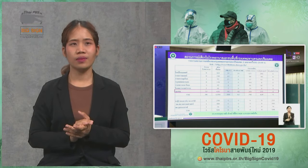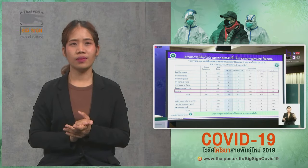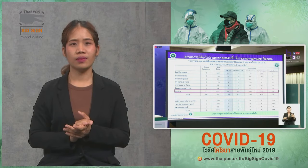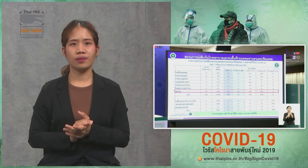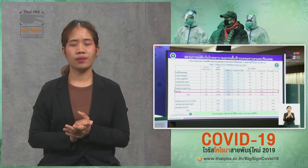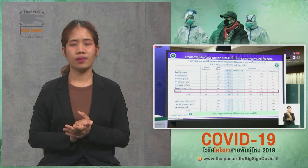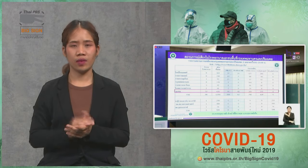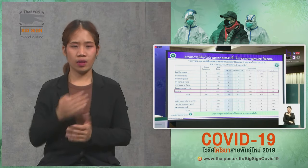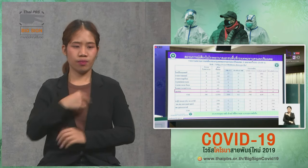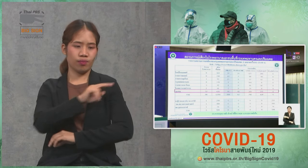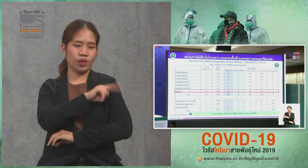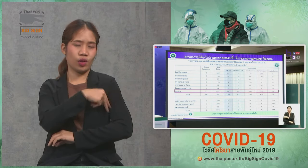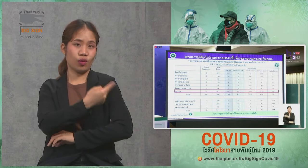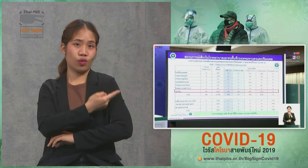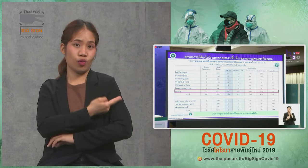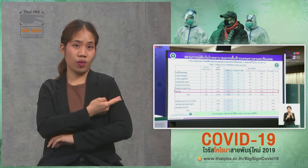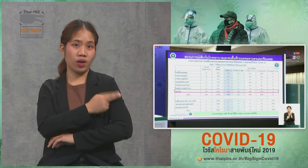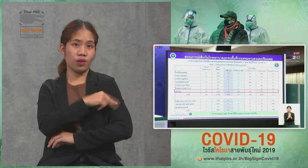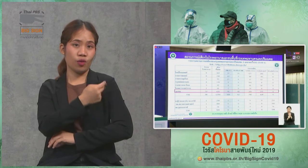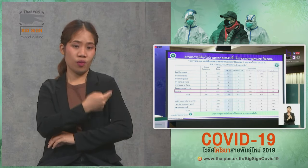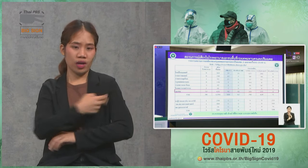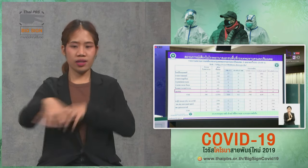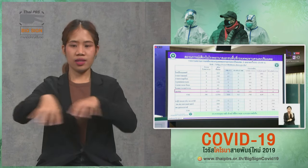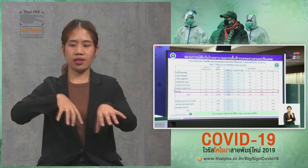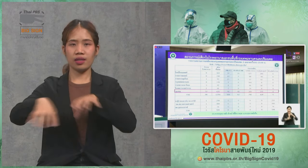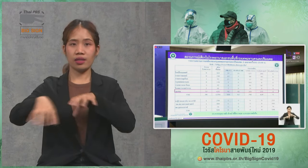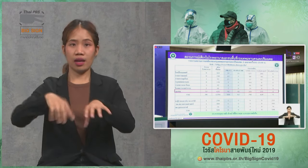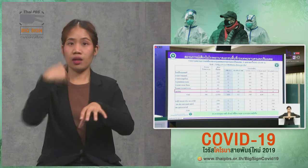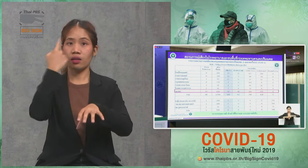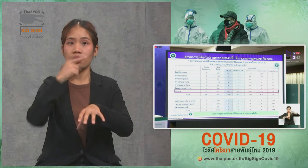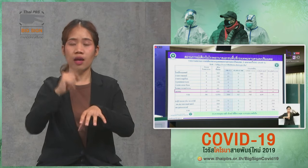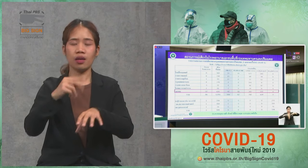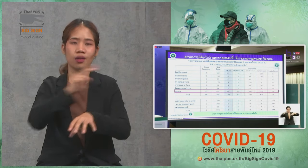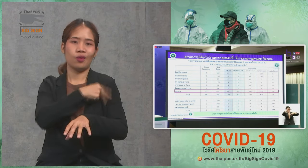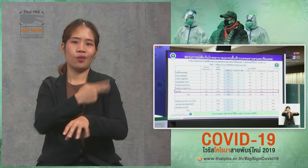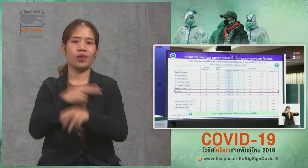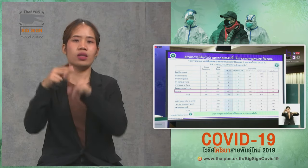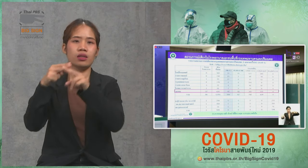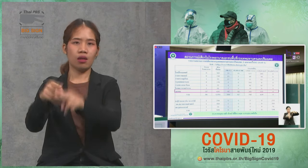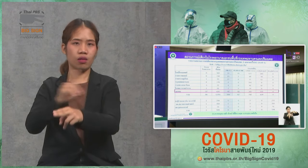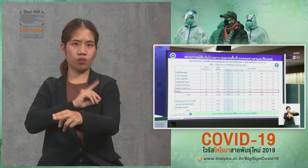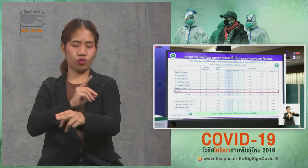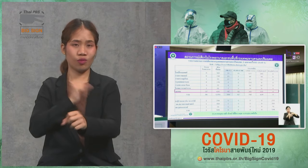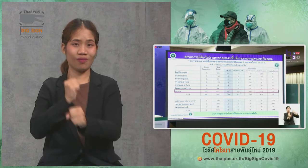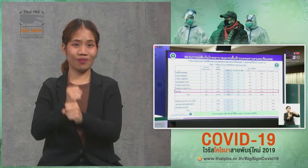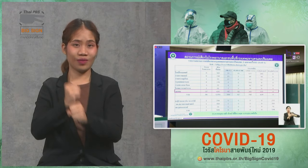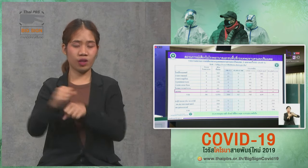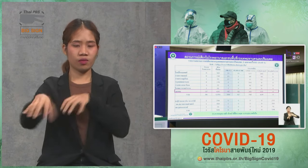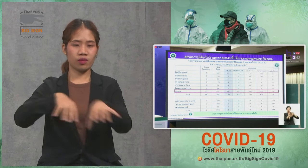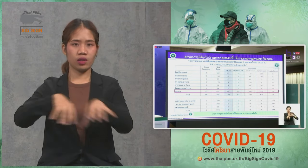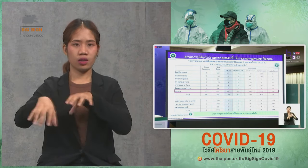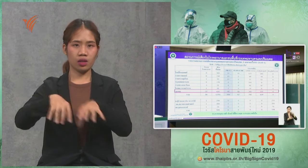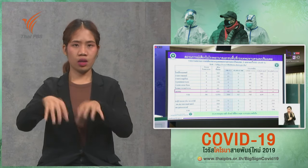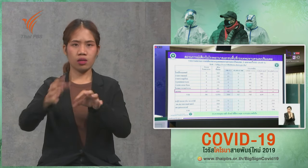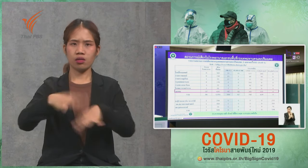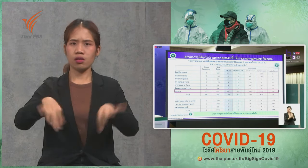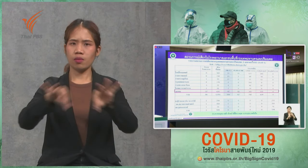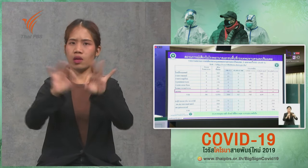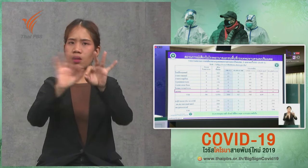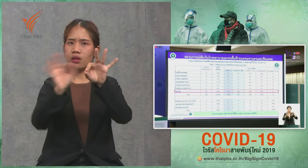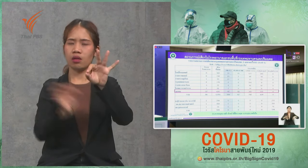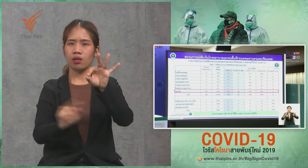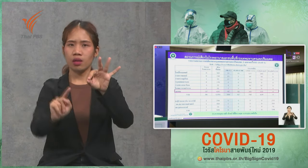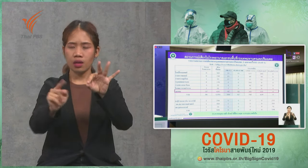เป็นโรงพยาบาลสนามที่ดำเนินการโดยภาคเอกชนนะครับเป็นโรงพยาบาลสนามชั่วคราวนะครับสาระสำคัญก็ทำ